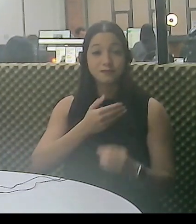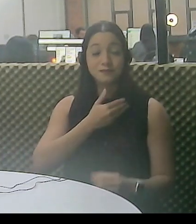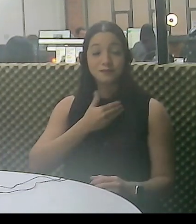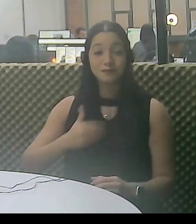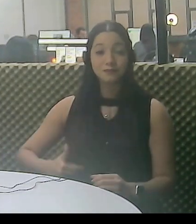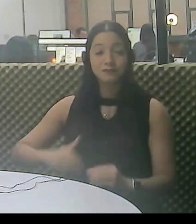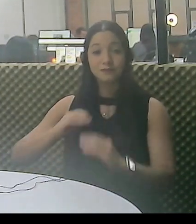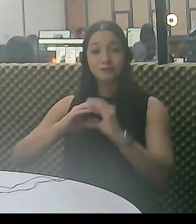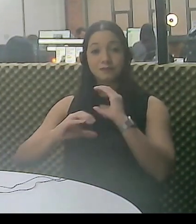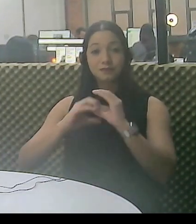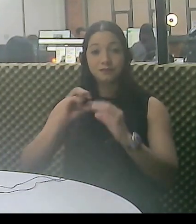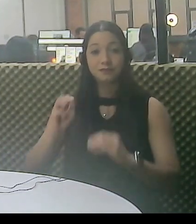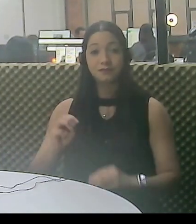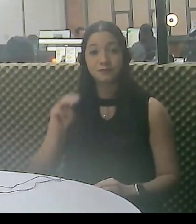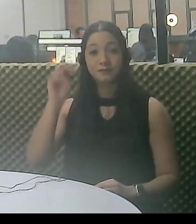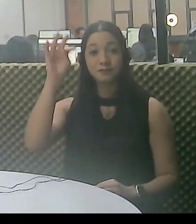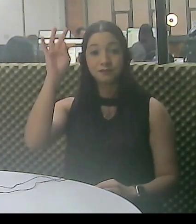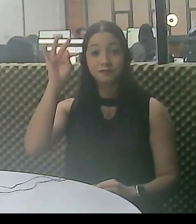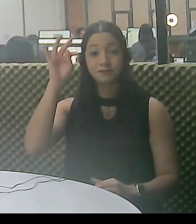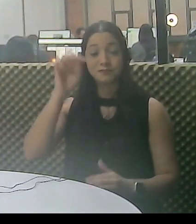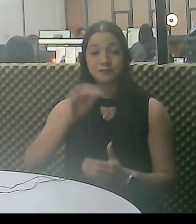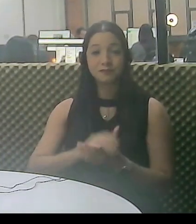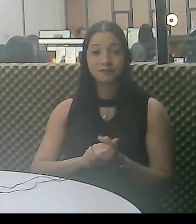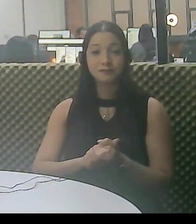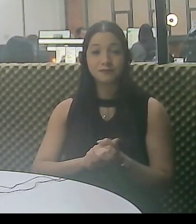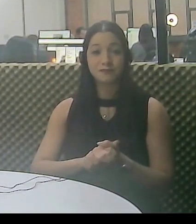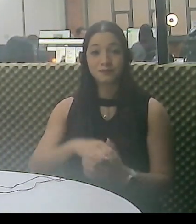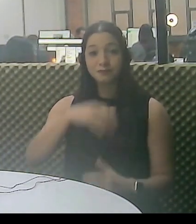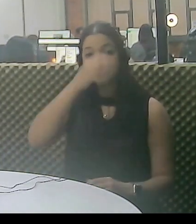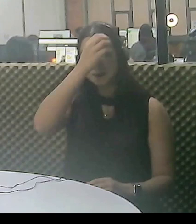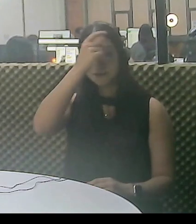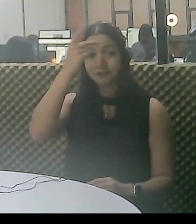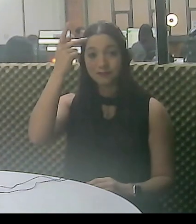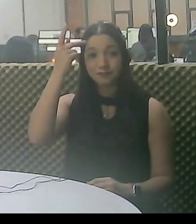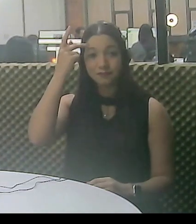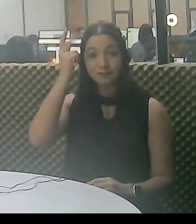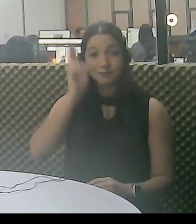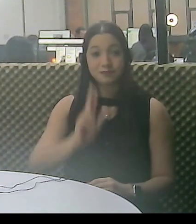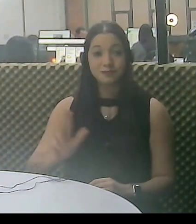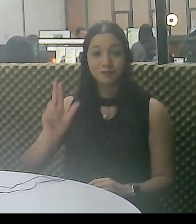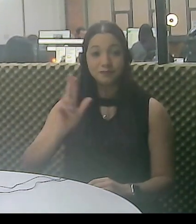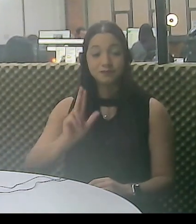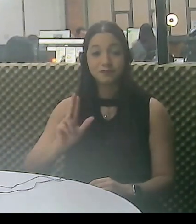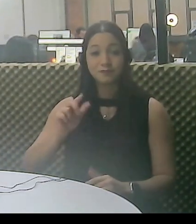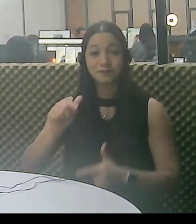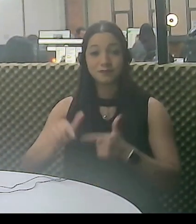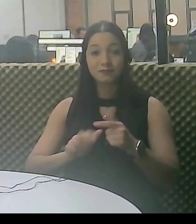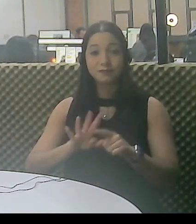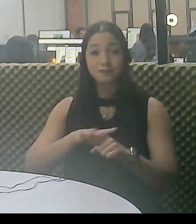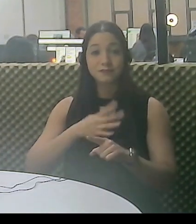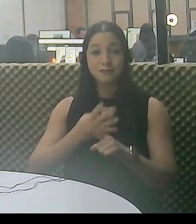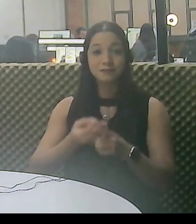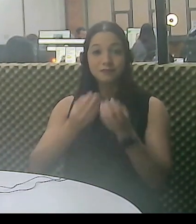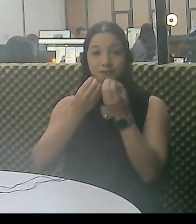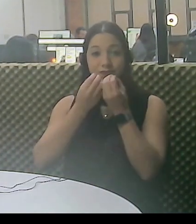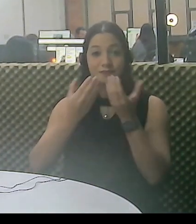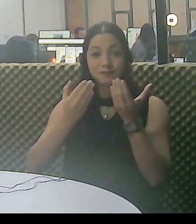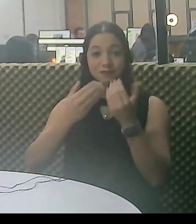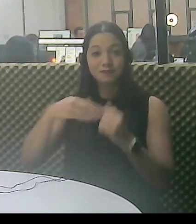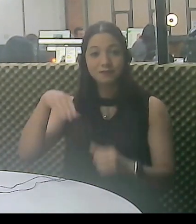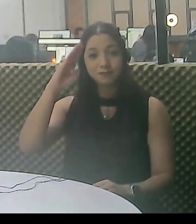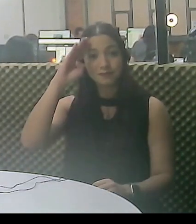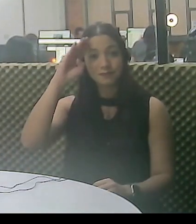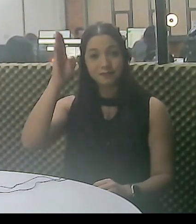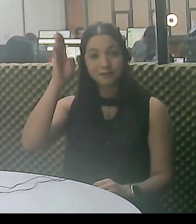Secretário Municipal de Governo e Comunicação, Marco Túlio de Castro Kariman. Prefeitura de Uberlândia. Fazer mais,